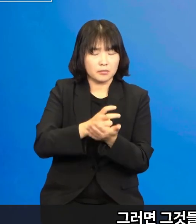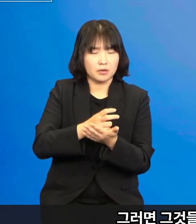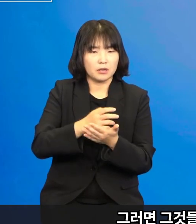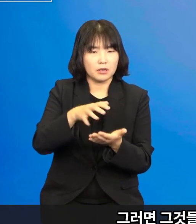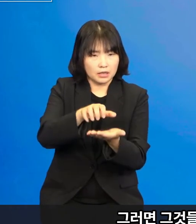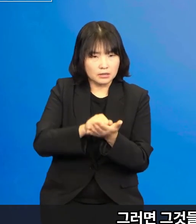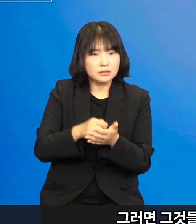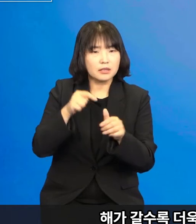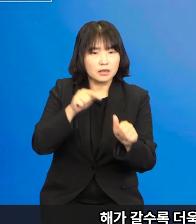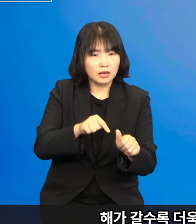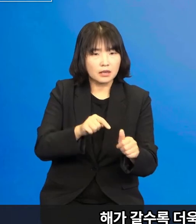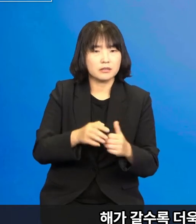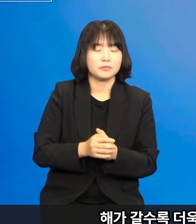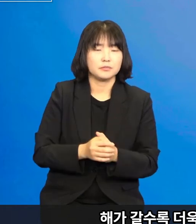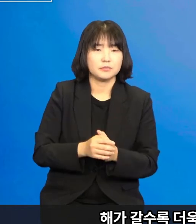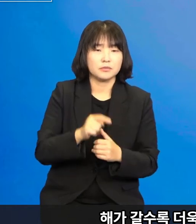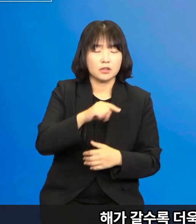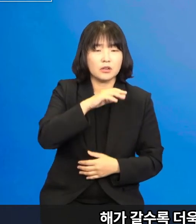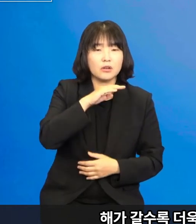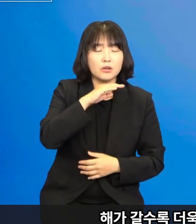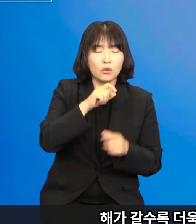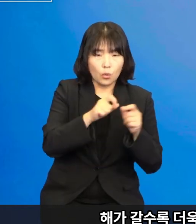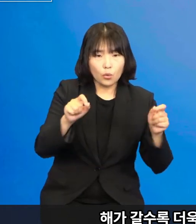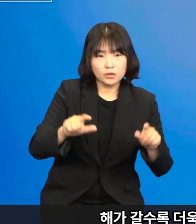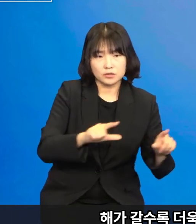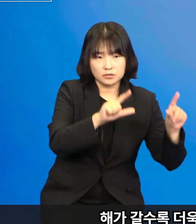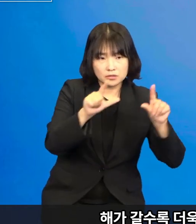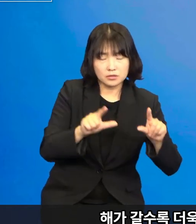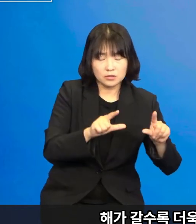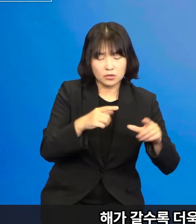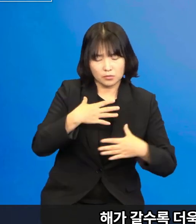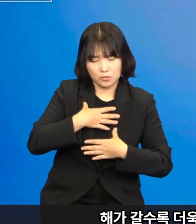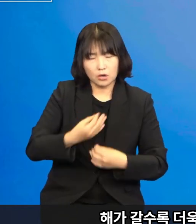너를 장수하게 하며 해가 갈수록 더욱 평안을 누리게 될 것이다.